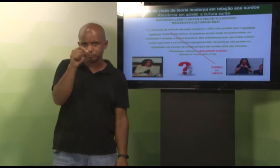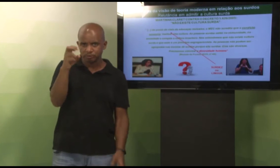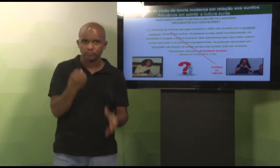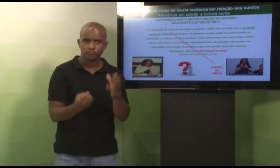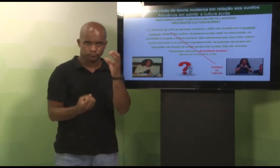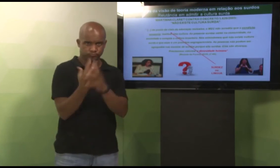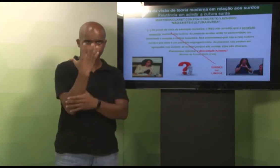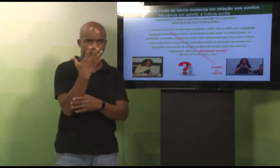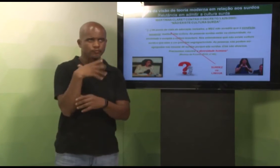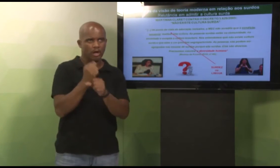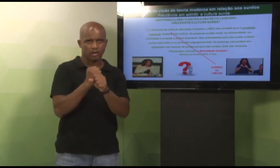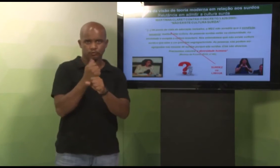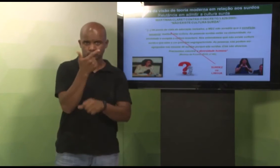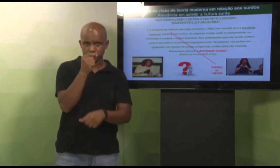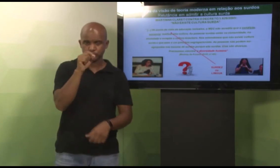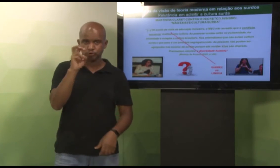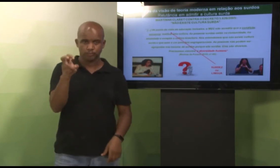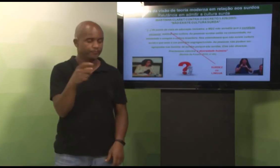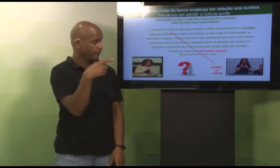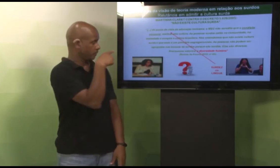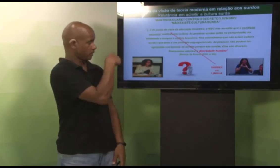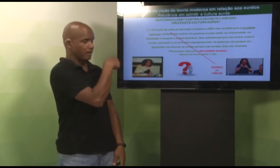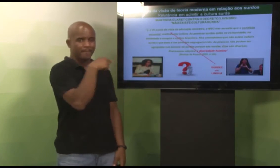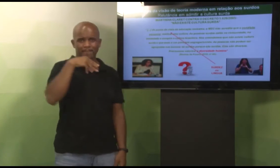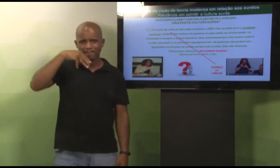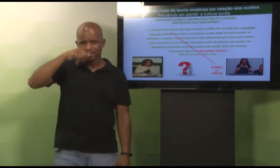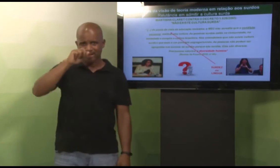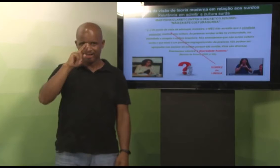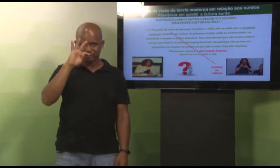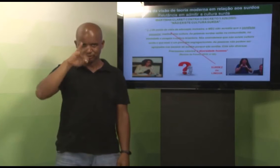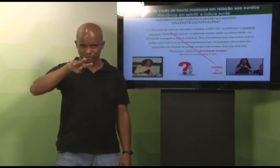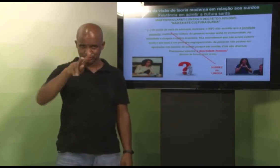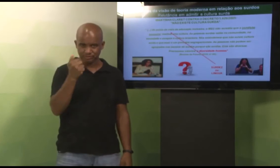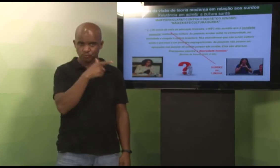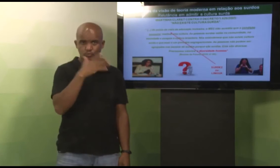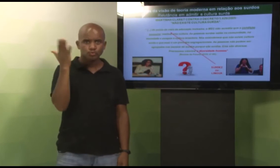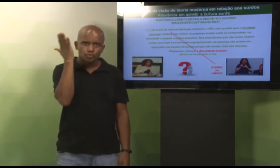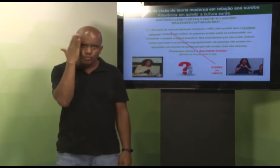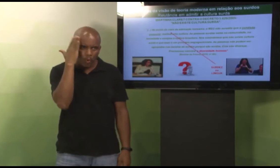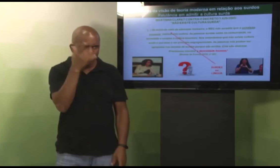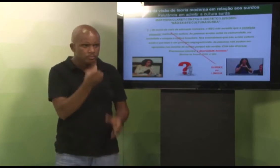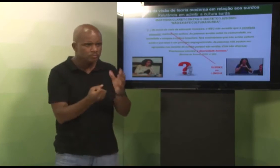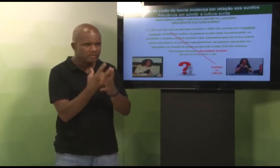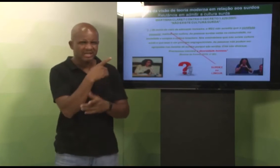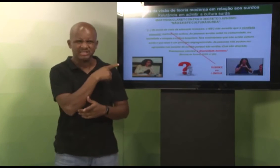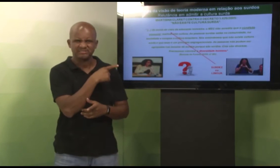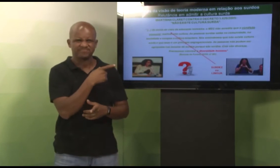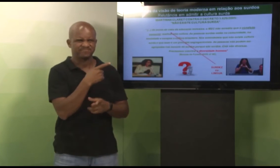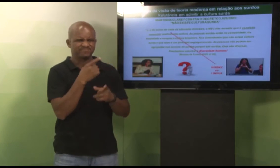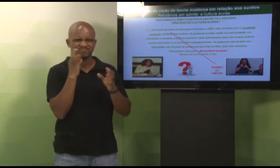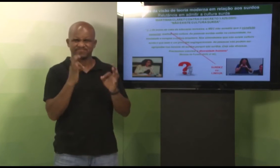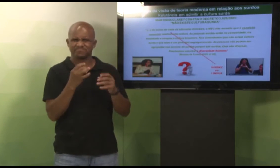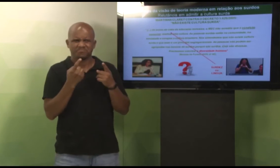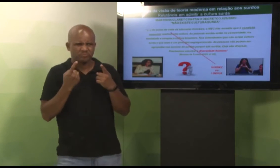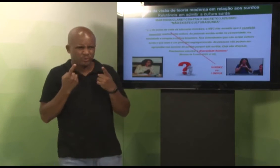e quando foi publicado o Decreto 5626, em 2005,